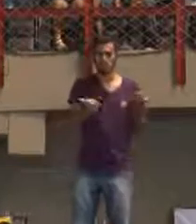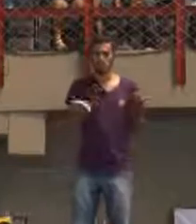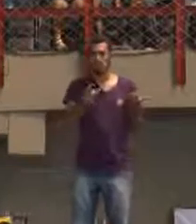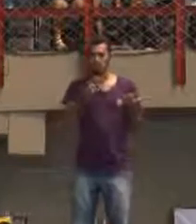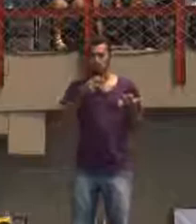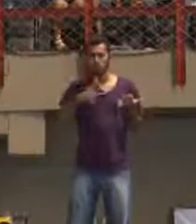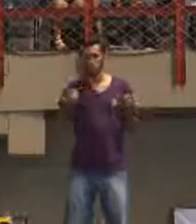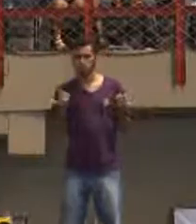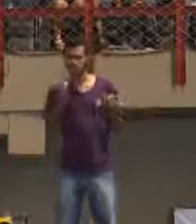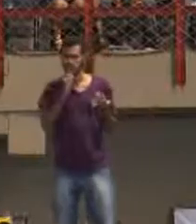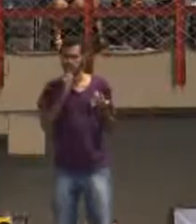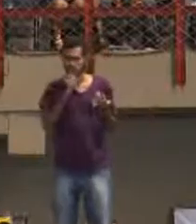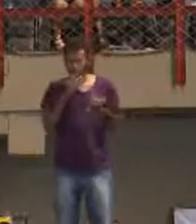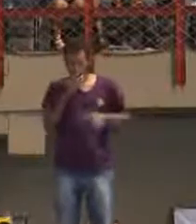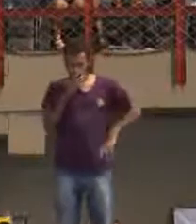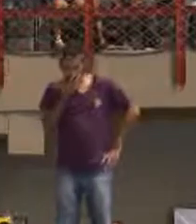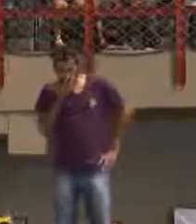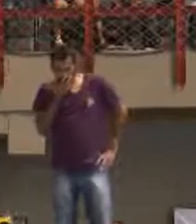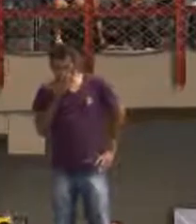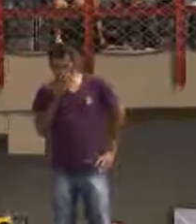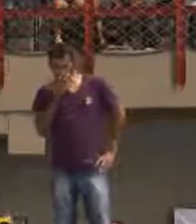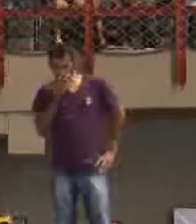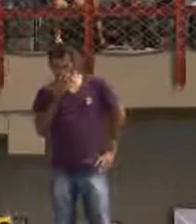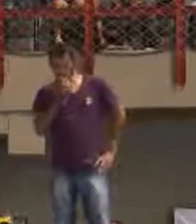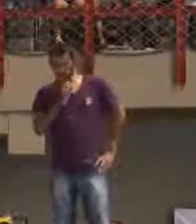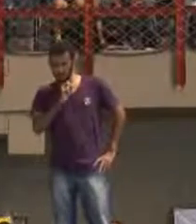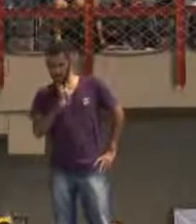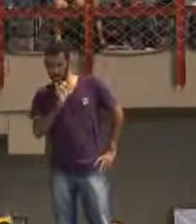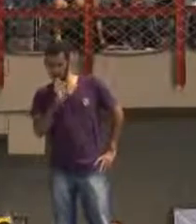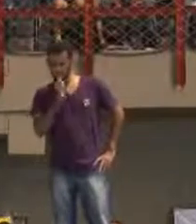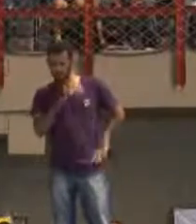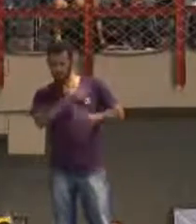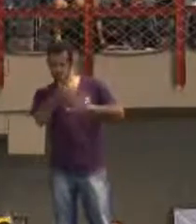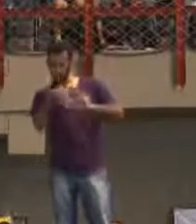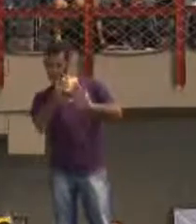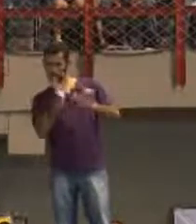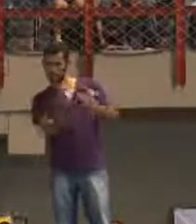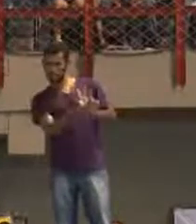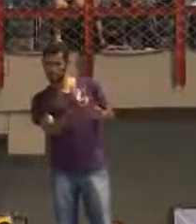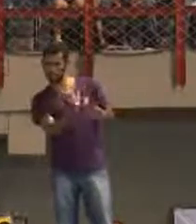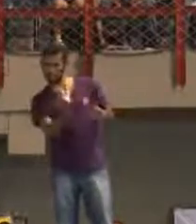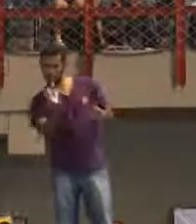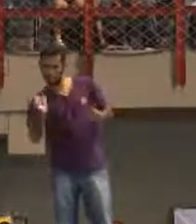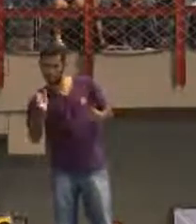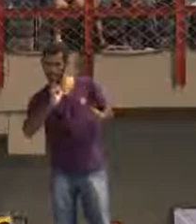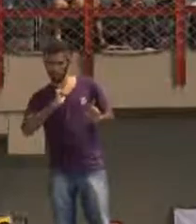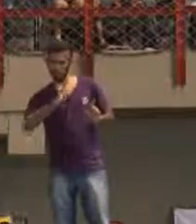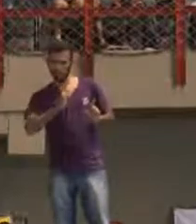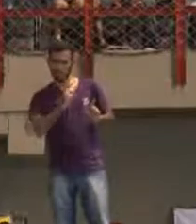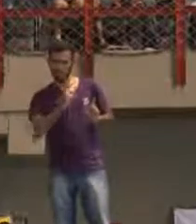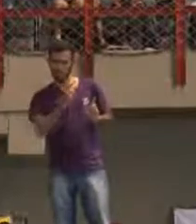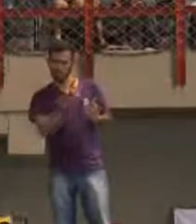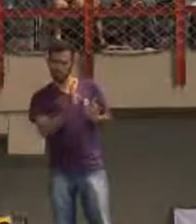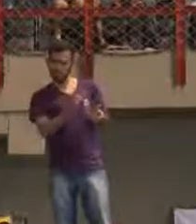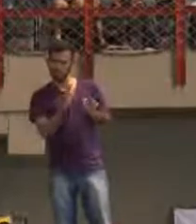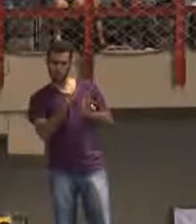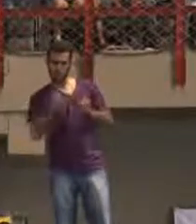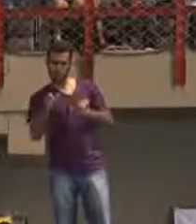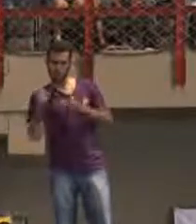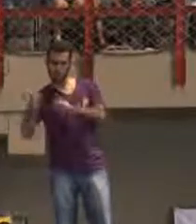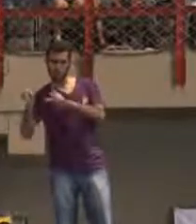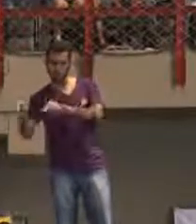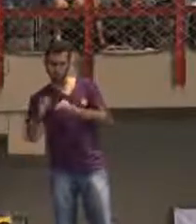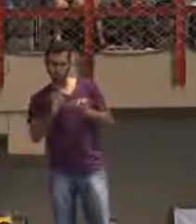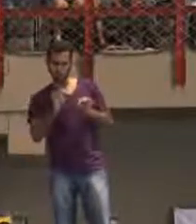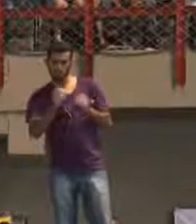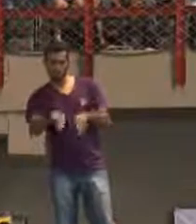se você tem segurança de que todas as palavras escritas trazem o mesmo radical. Às vezes